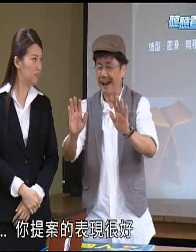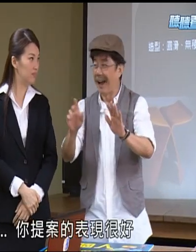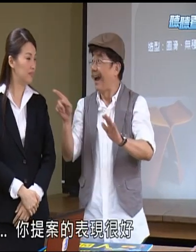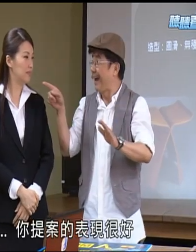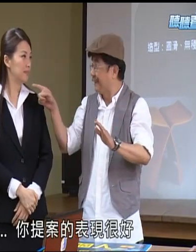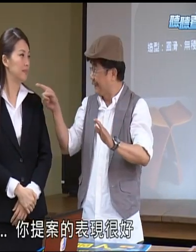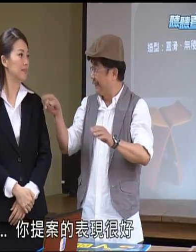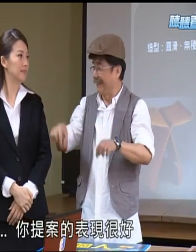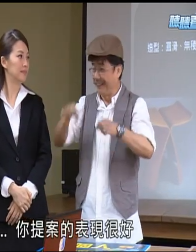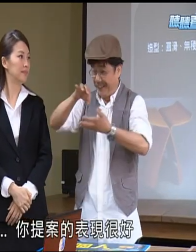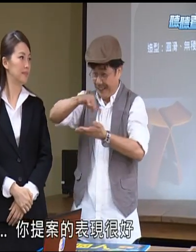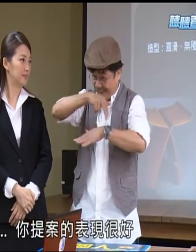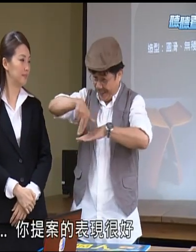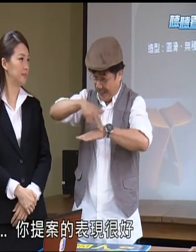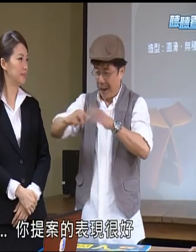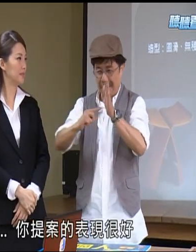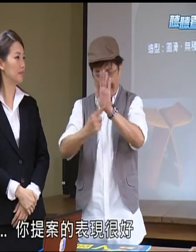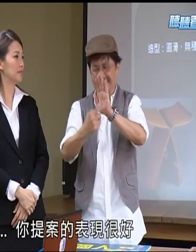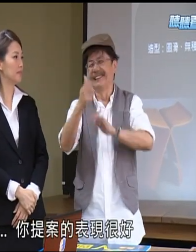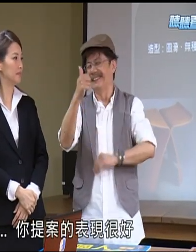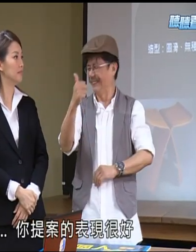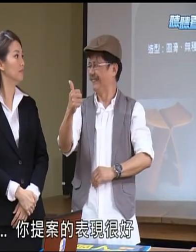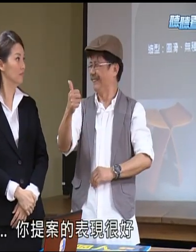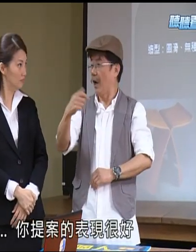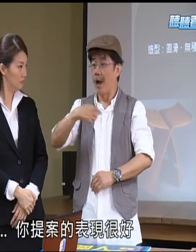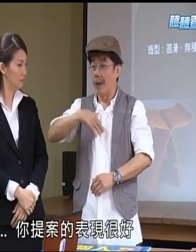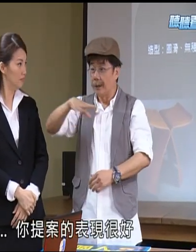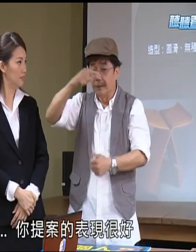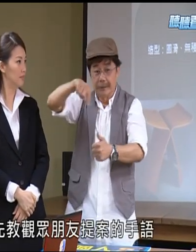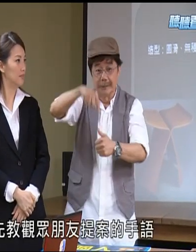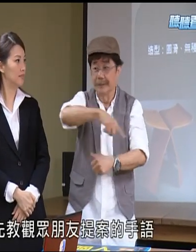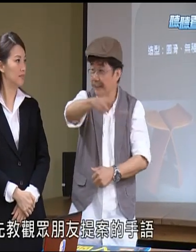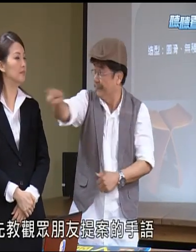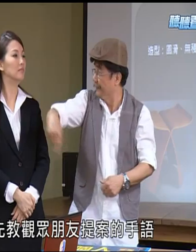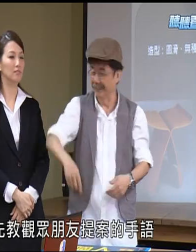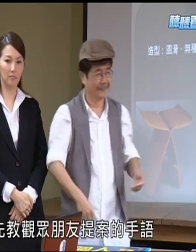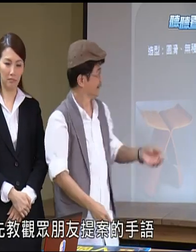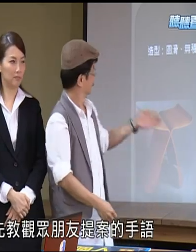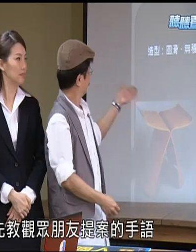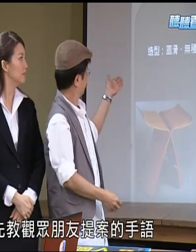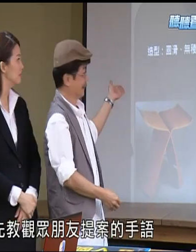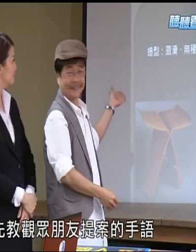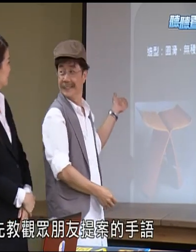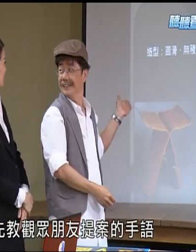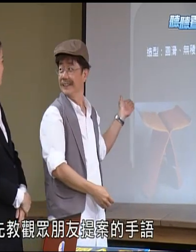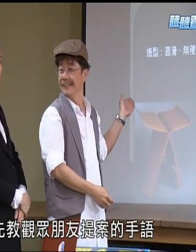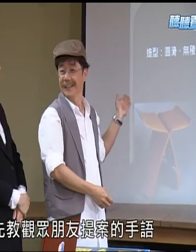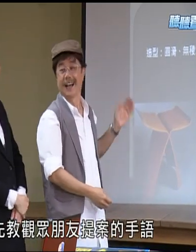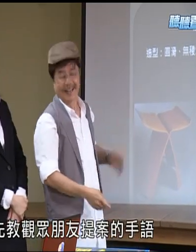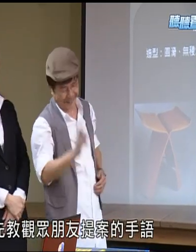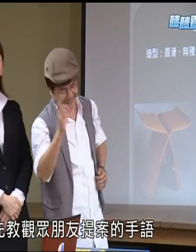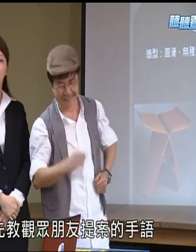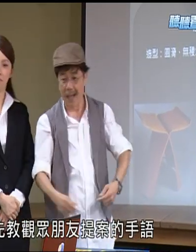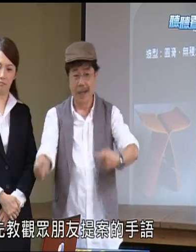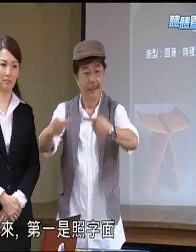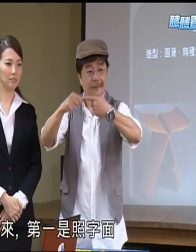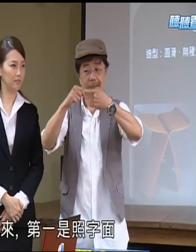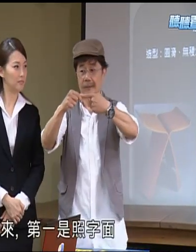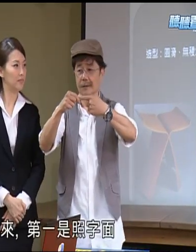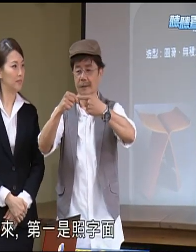哎，你提案的表现很好。我呢要先教观众朋友提案的手语。来，第